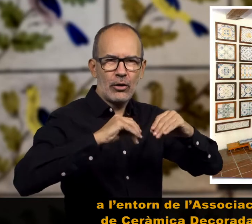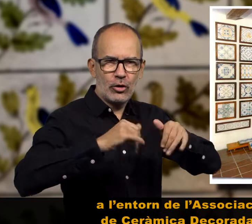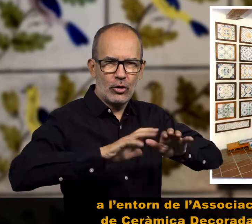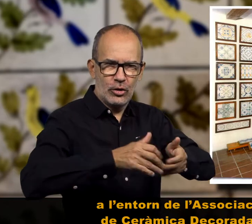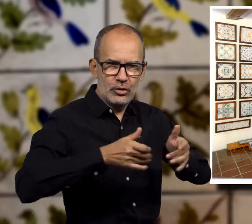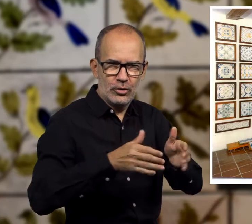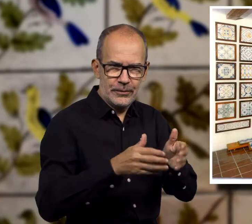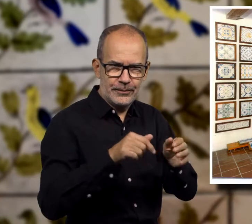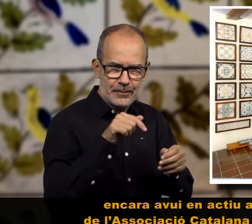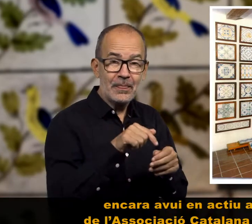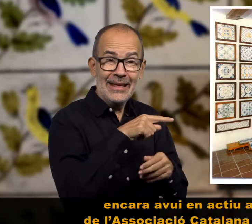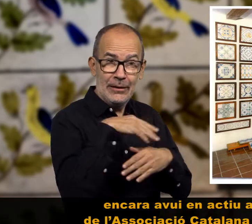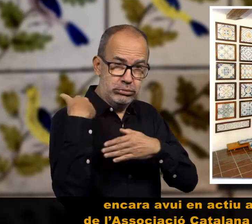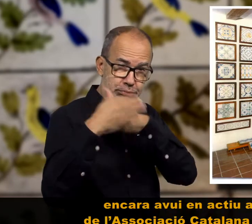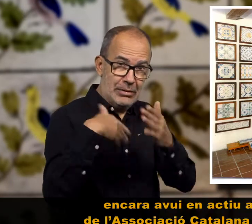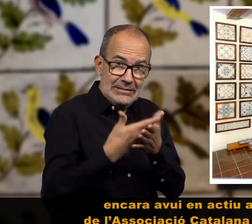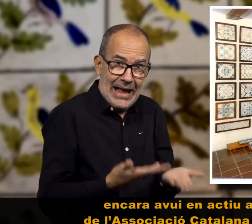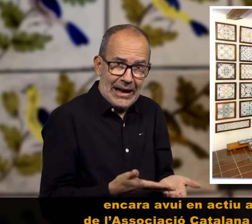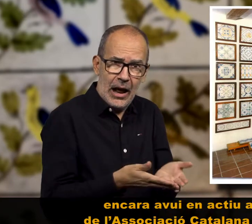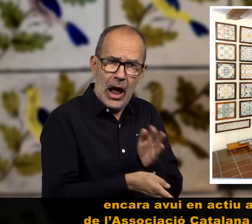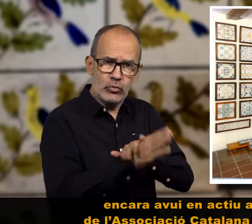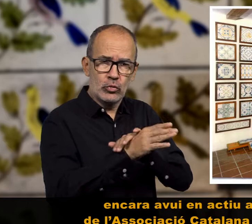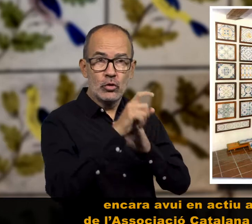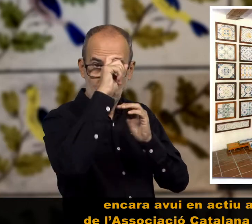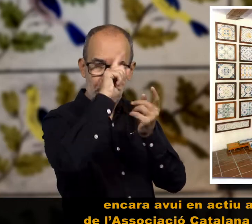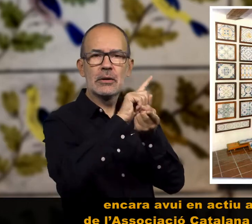encara avui en actiu amb el nom de l'Associació Catalana de Ceràmica.